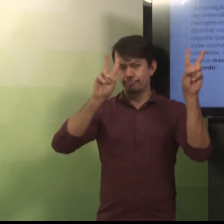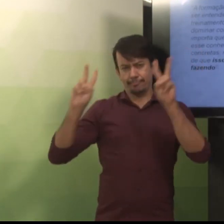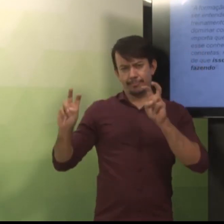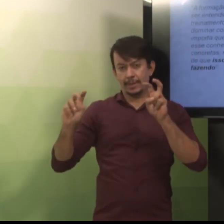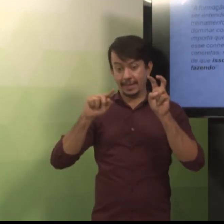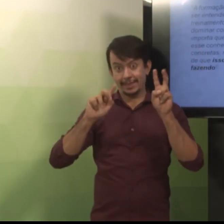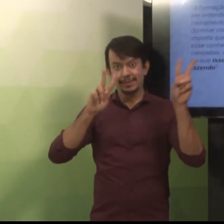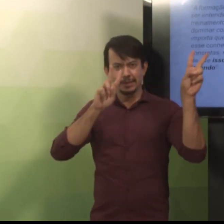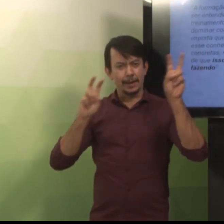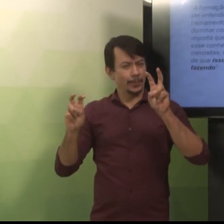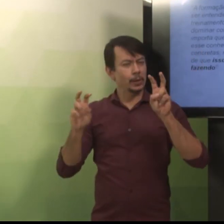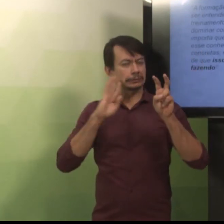Vejam aqui uma citação.